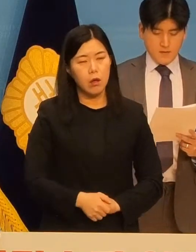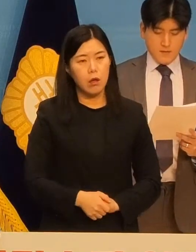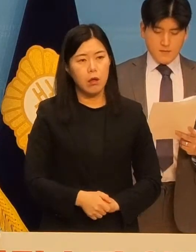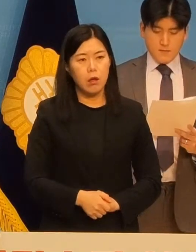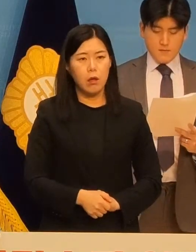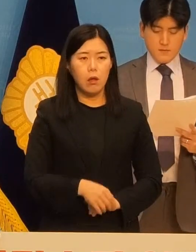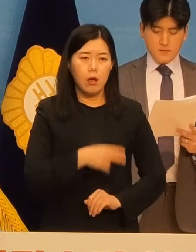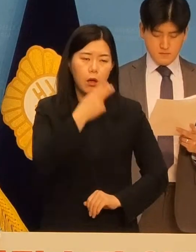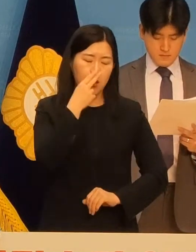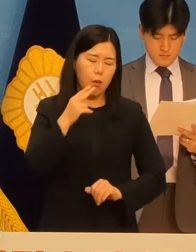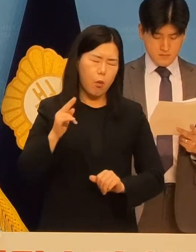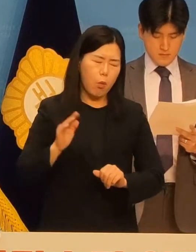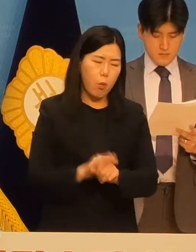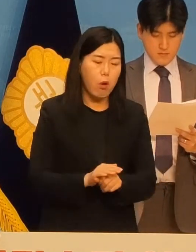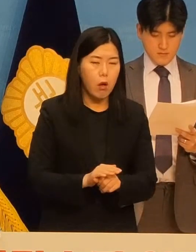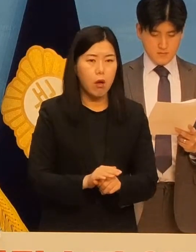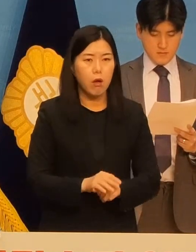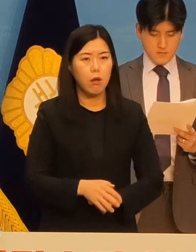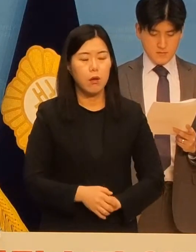어이가 없고